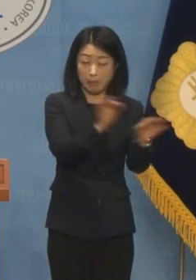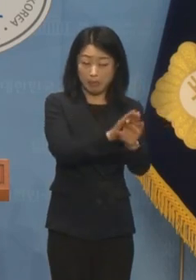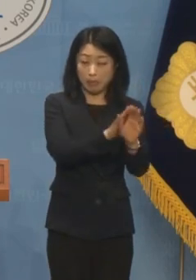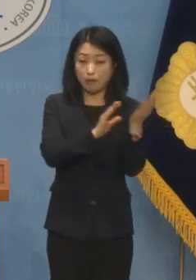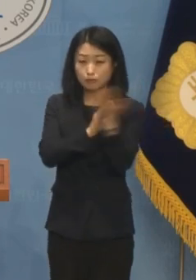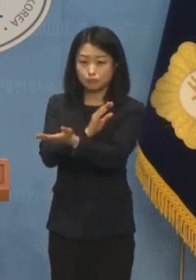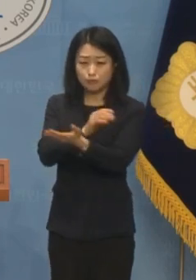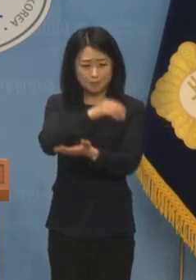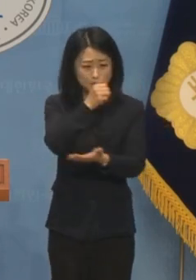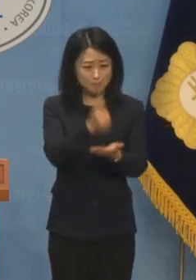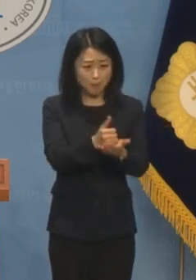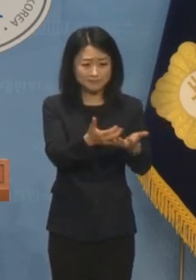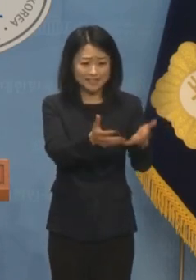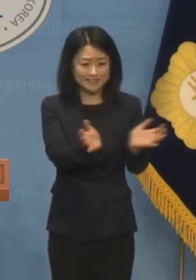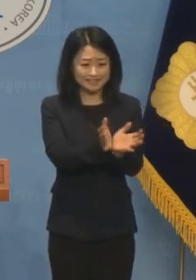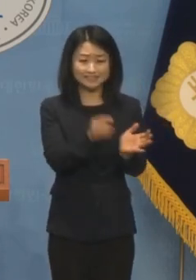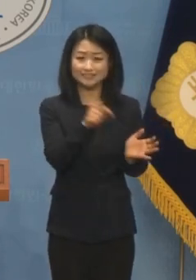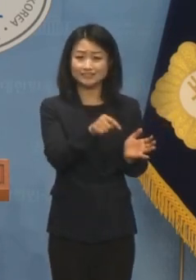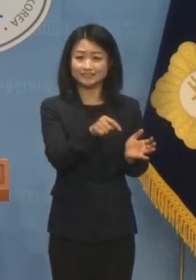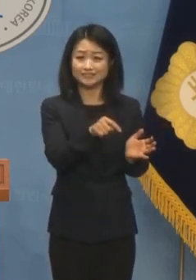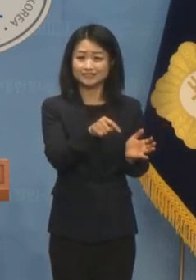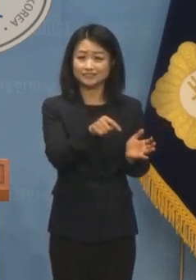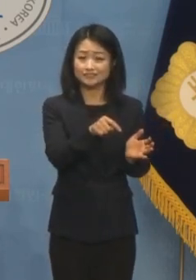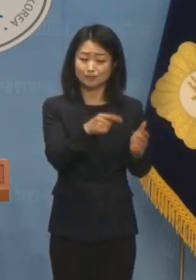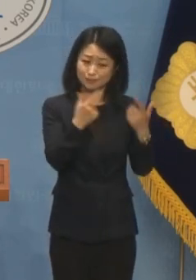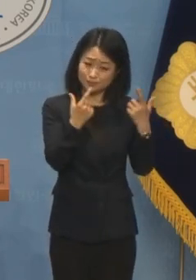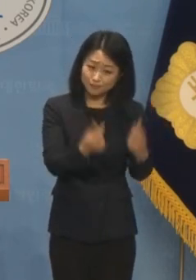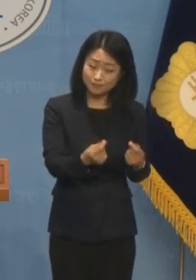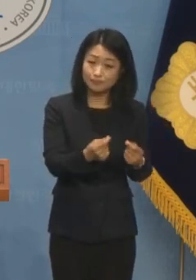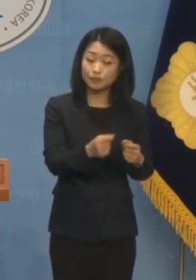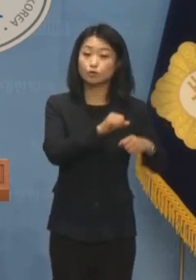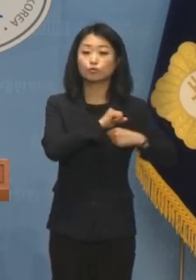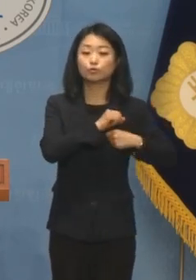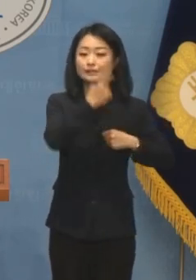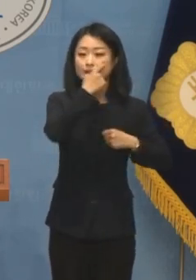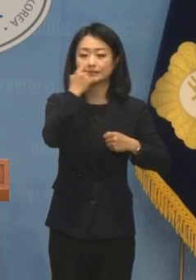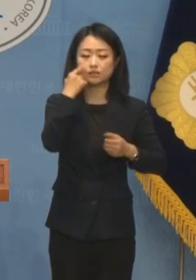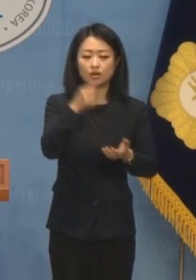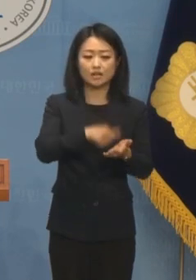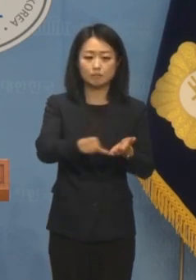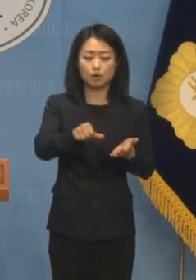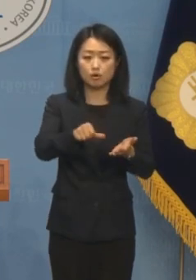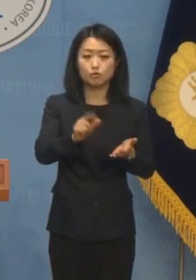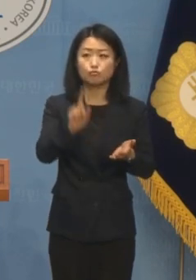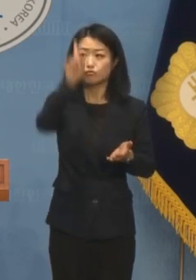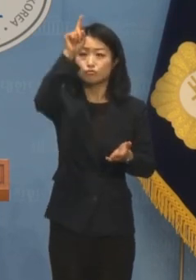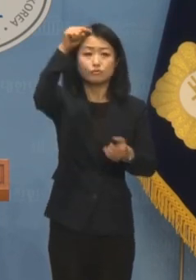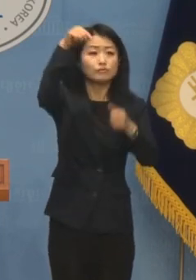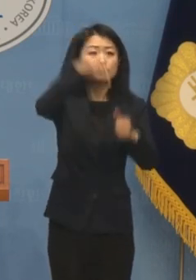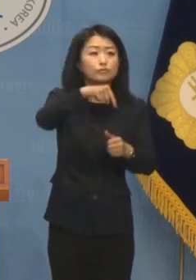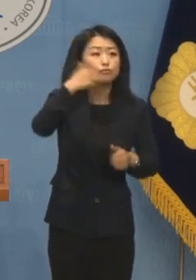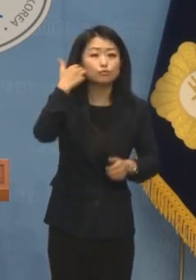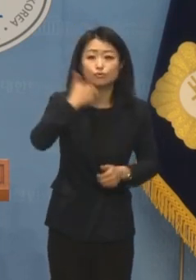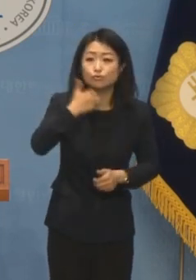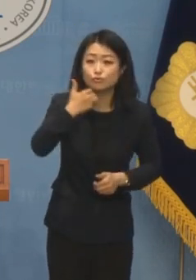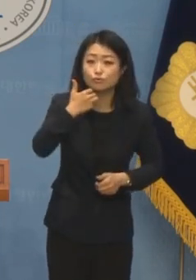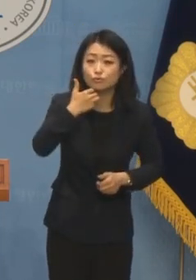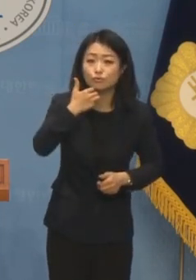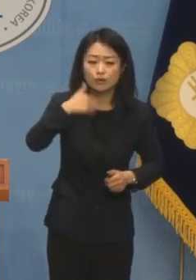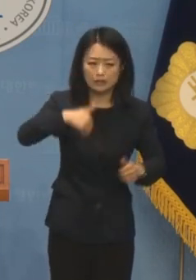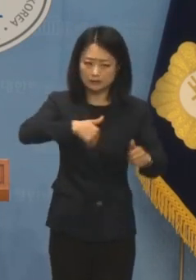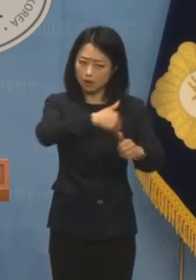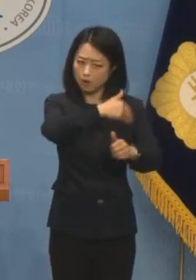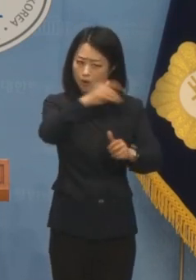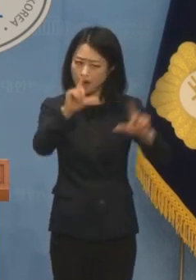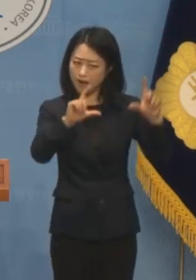전락했습니까? 군의 증거인멸 시도야말로 수사 외압이 있었음을 확증하는 정황